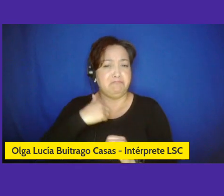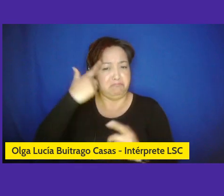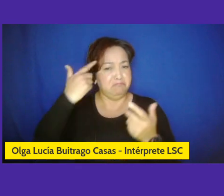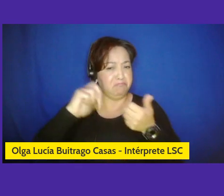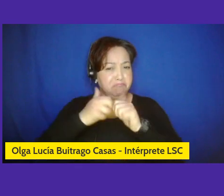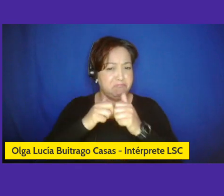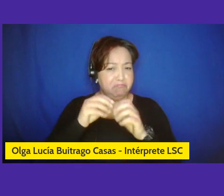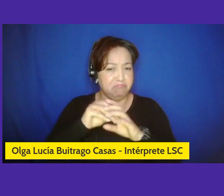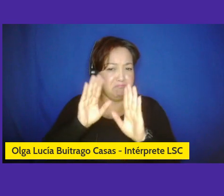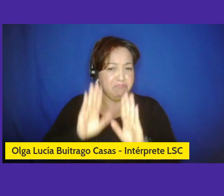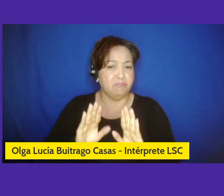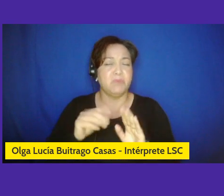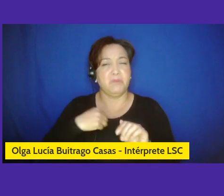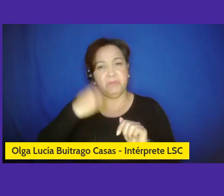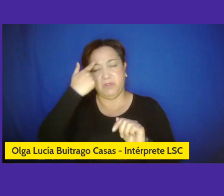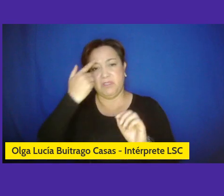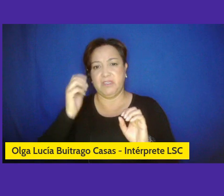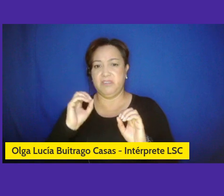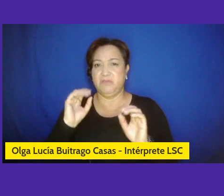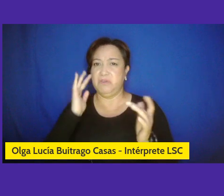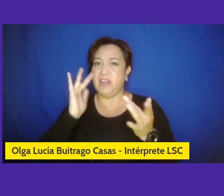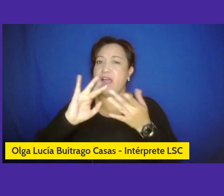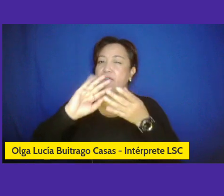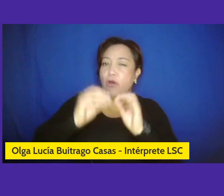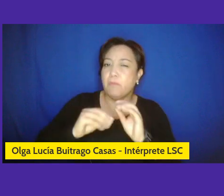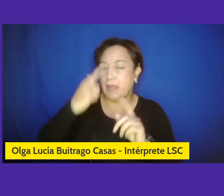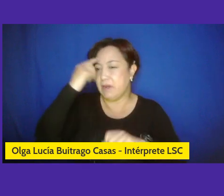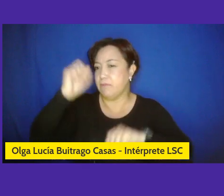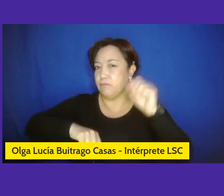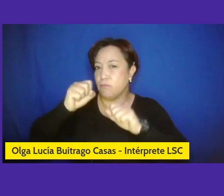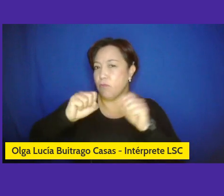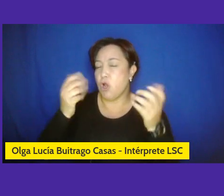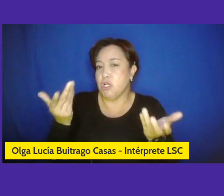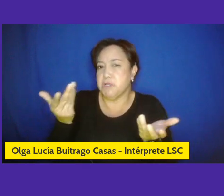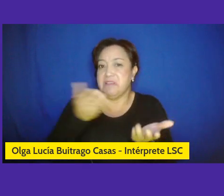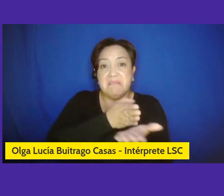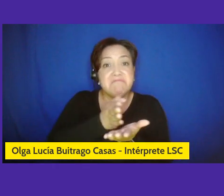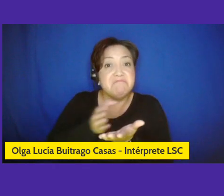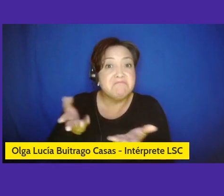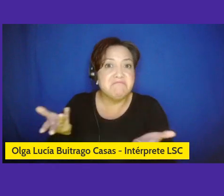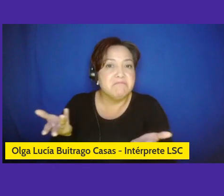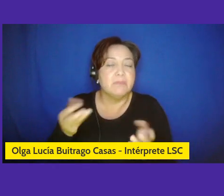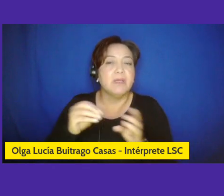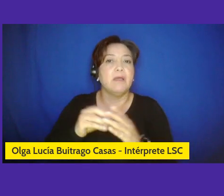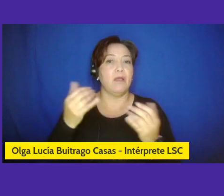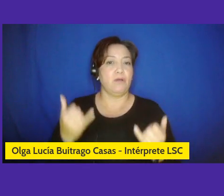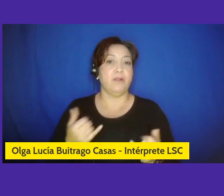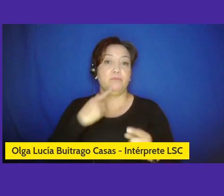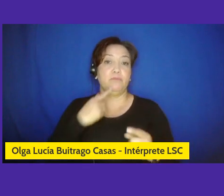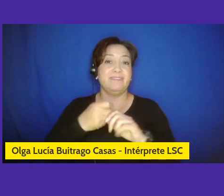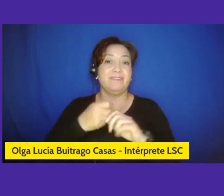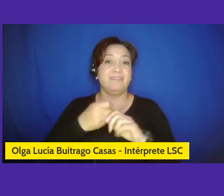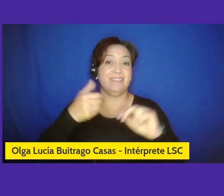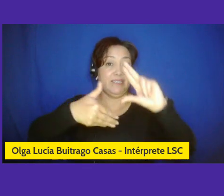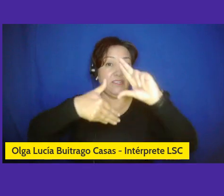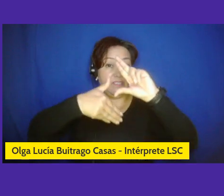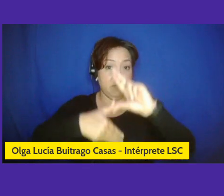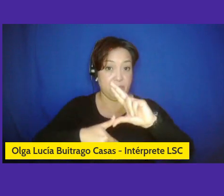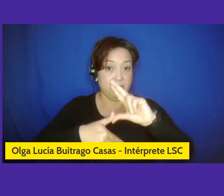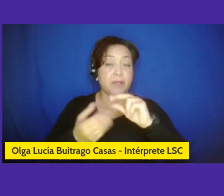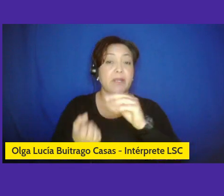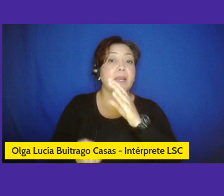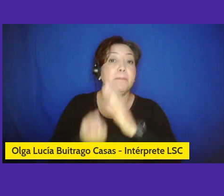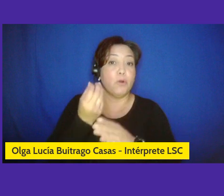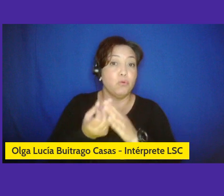forma, que hoy día hay que buscar alternativas porque es muy difícil en Latinoamérica producir y la